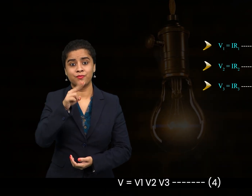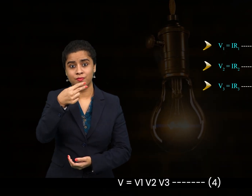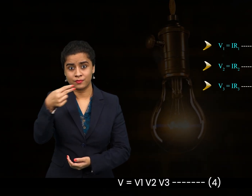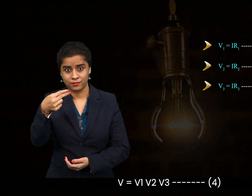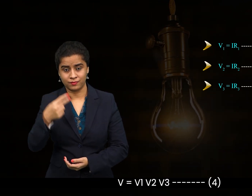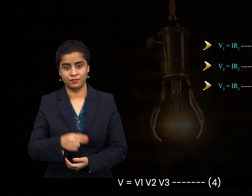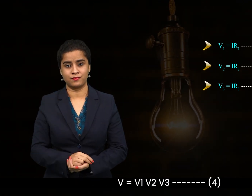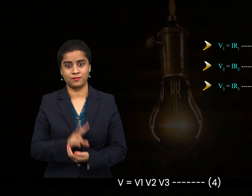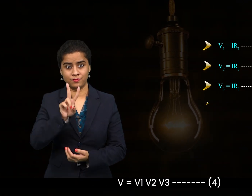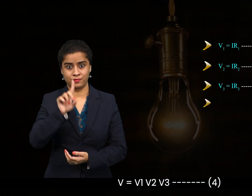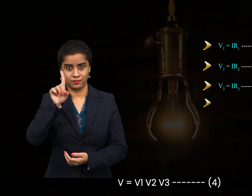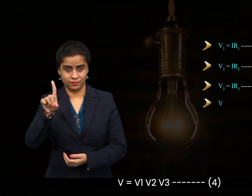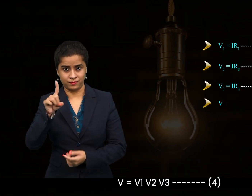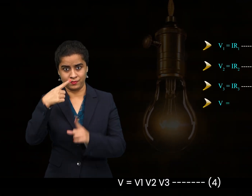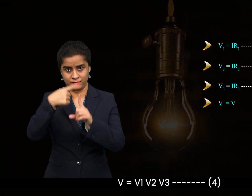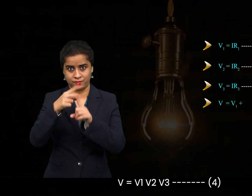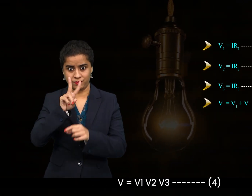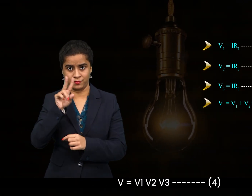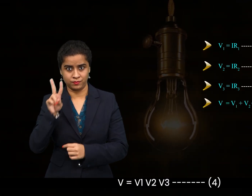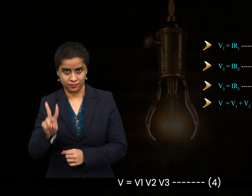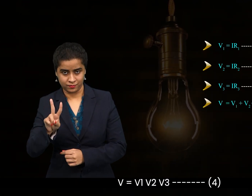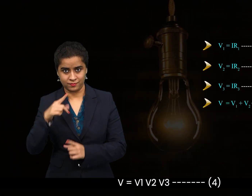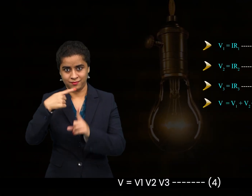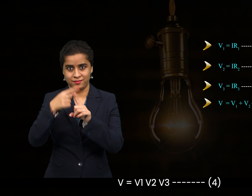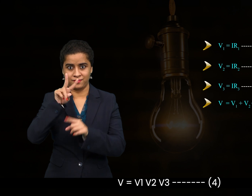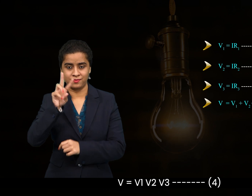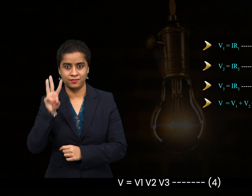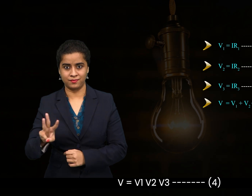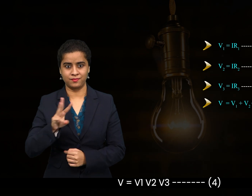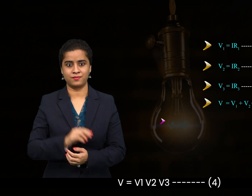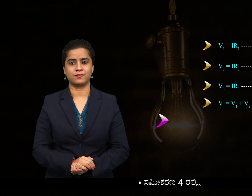V is equal to V1, V2, V3. 4.